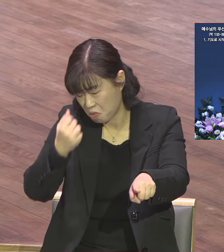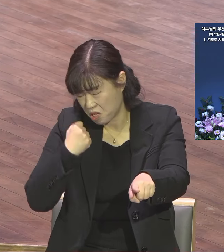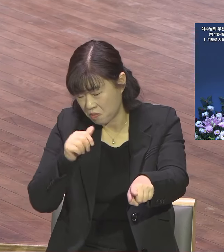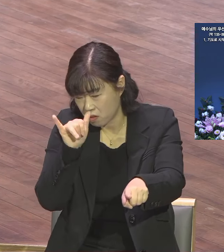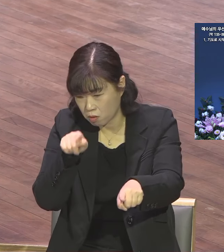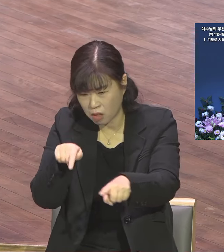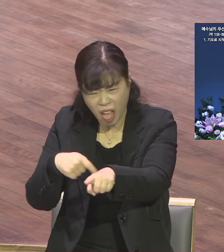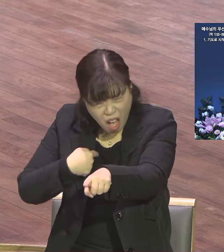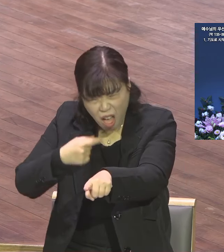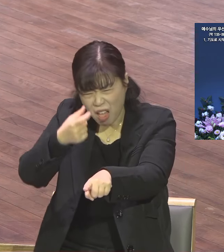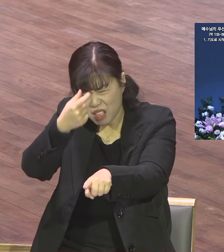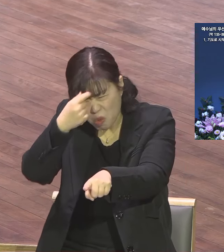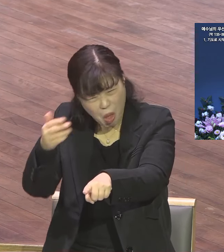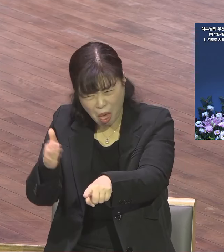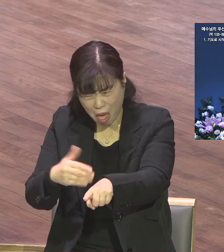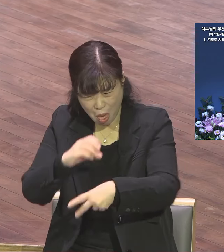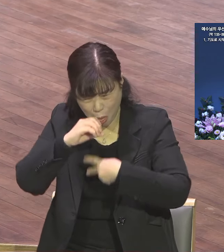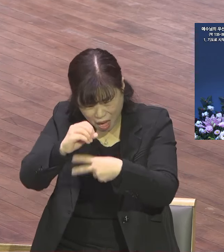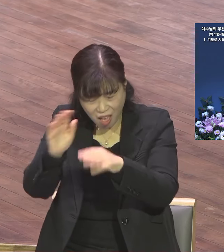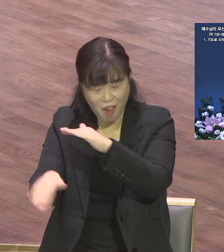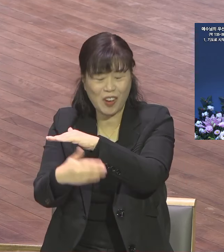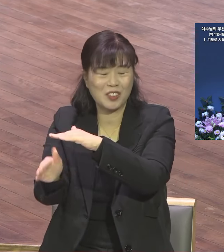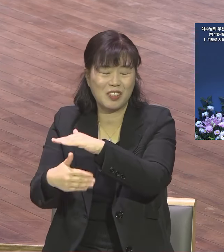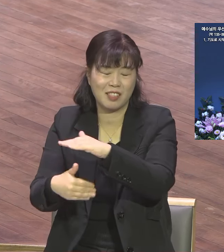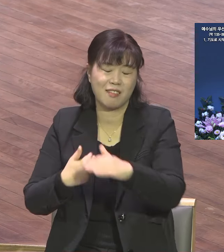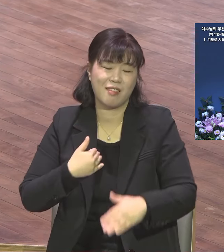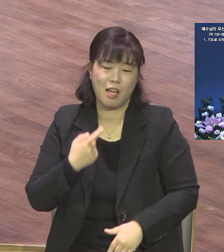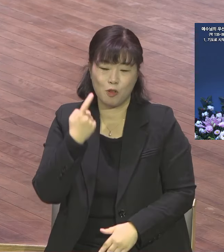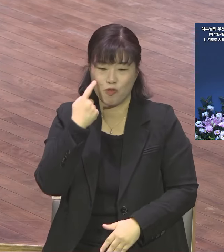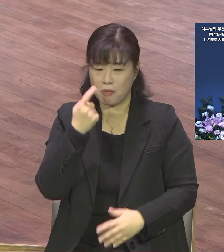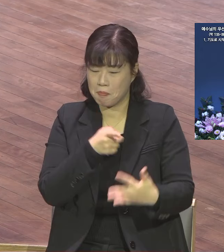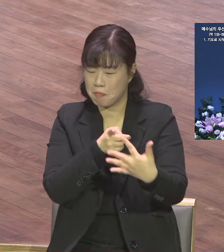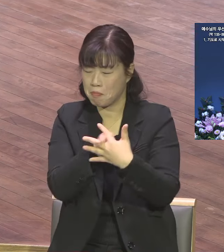기도하는 사람, 안 하는 사람 달라요. 말이 틀립니다.